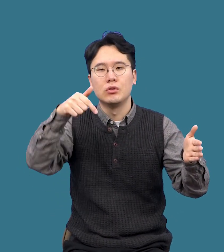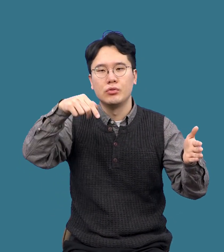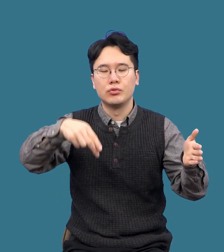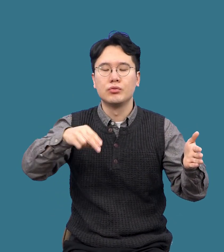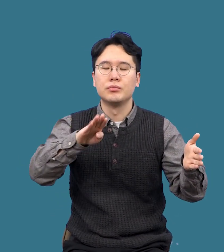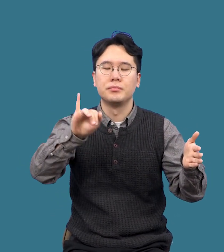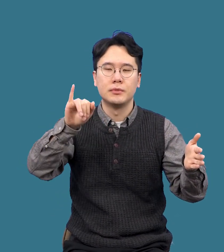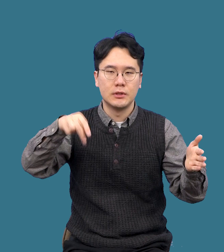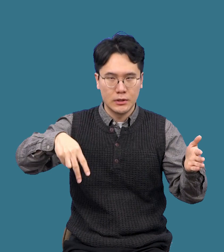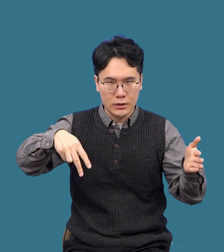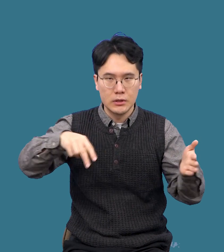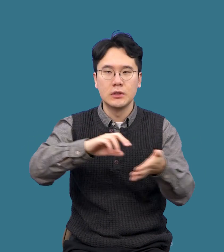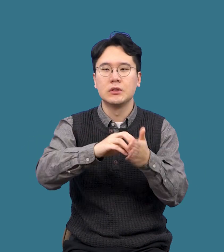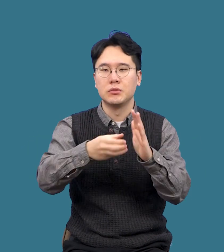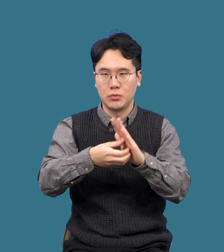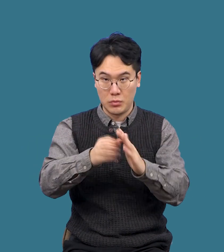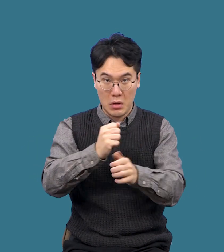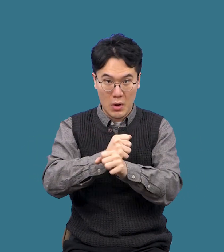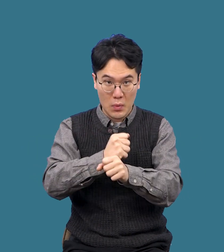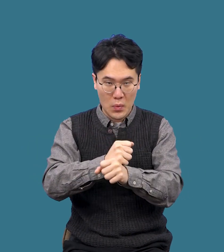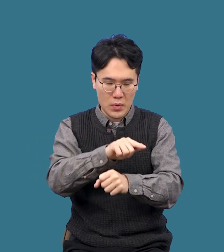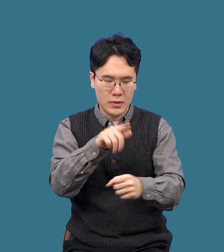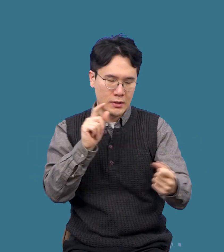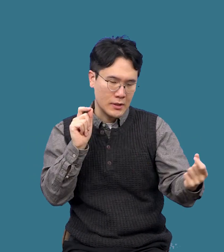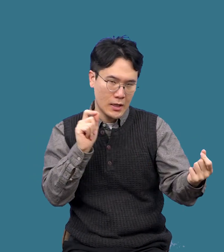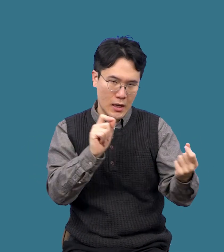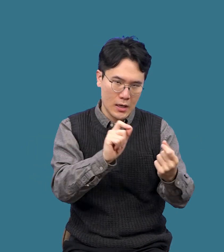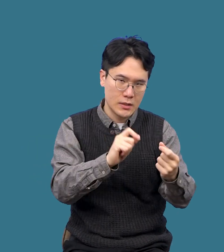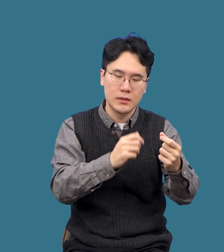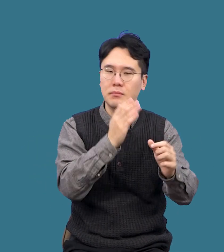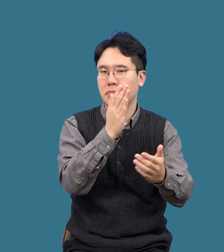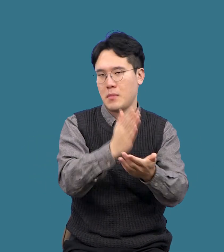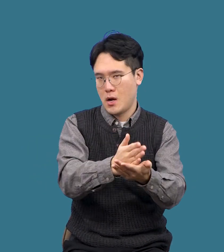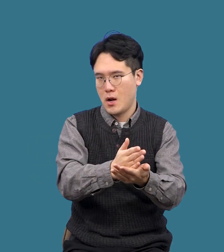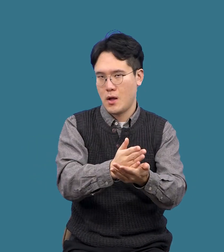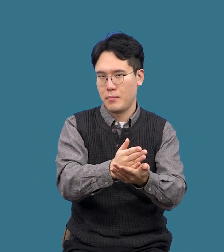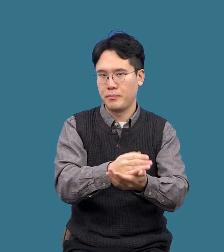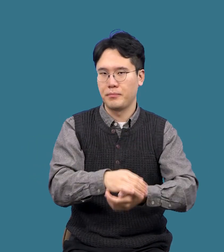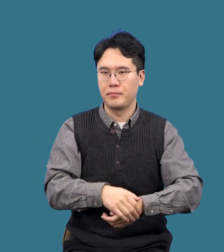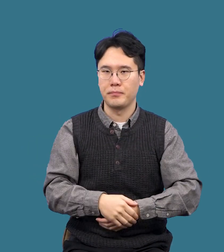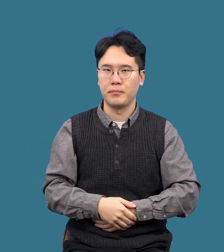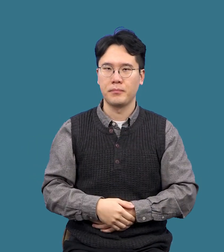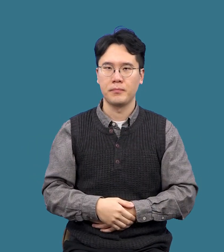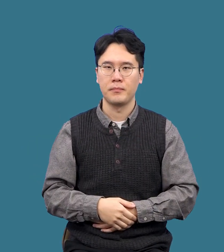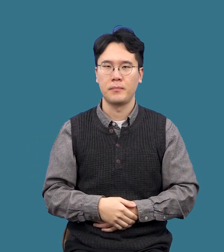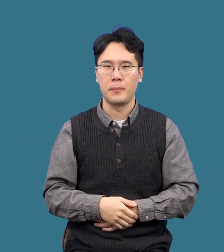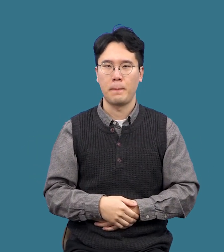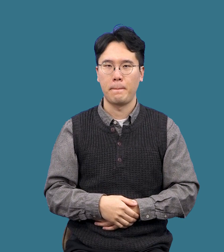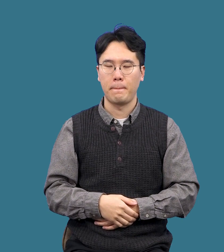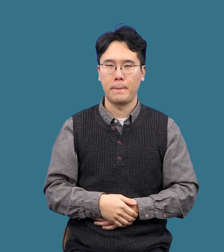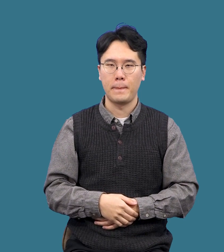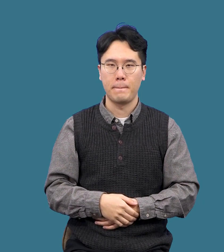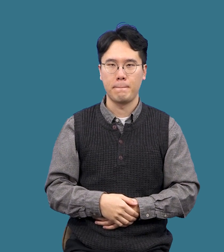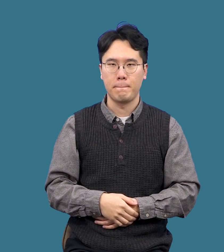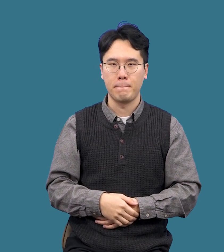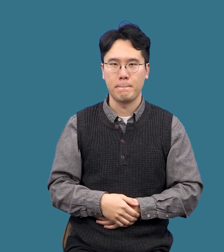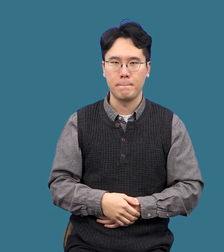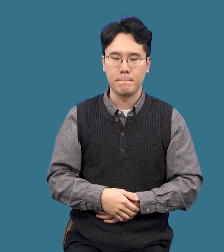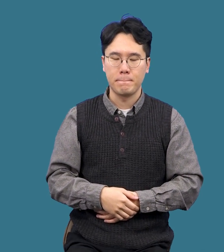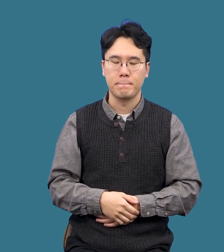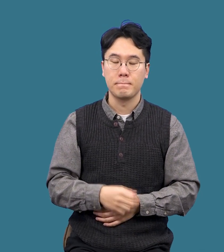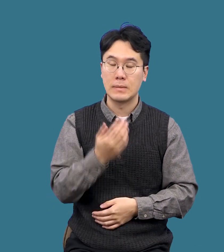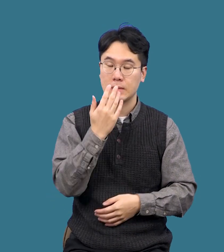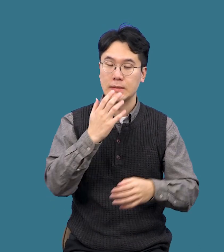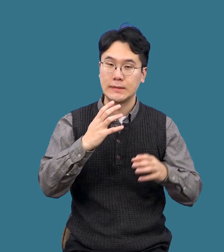말라. 그리하면 너희가 행할 길을 알리니. 자, 이스라엘 백성들이 행진하는